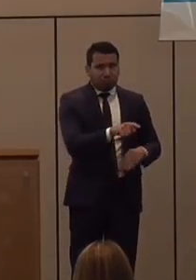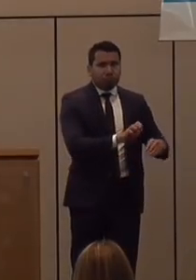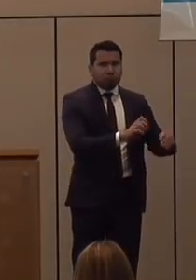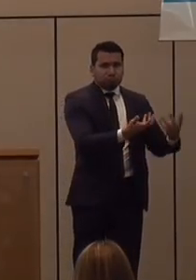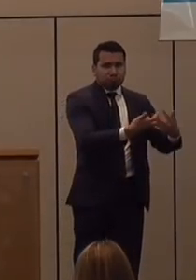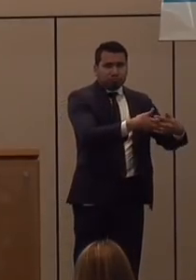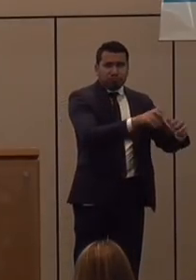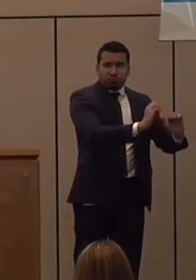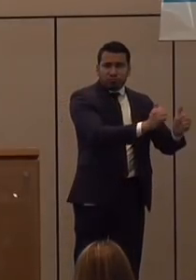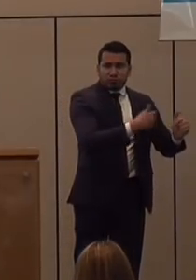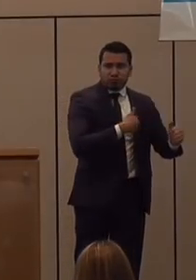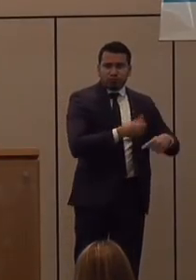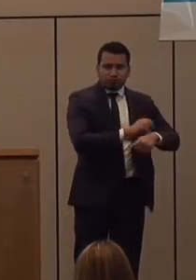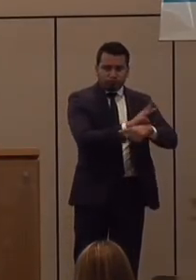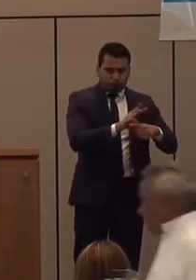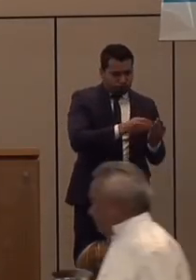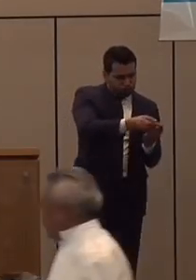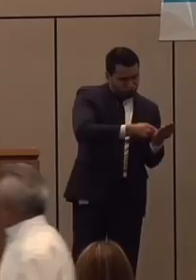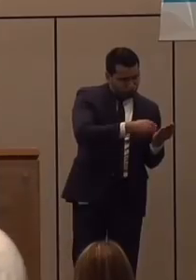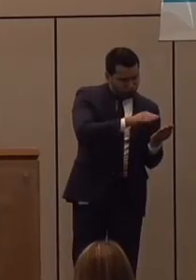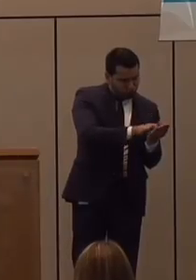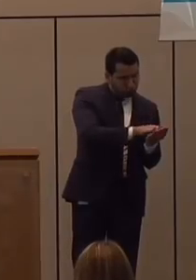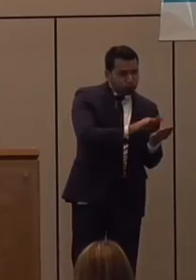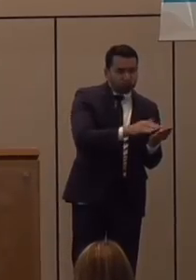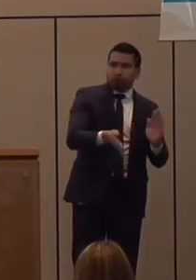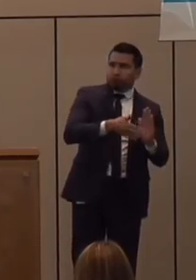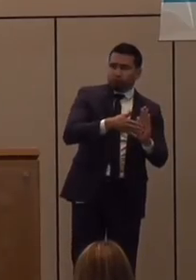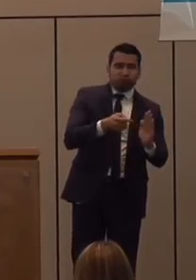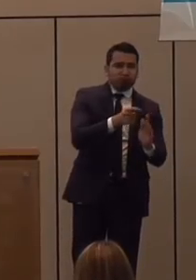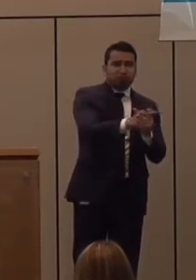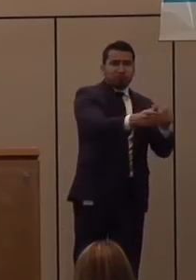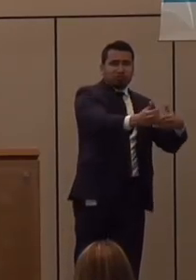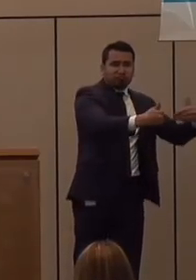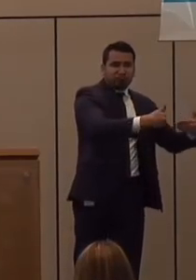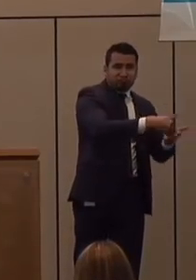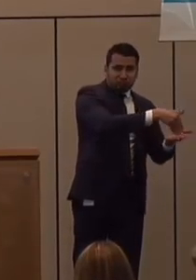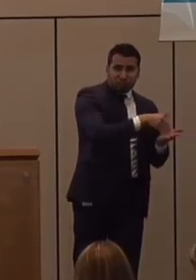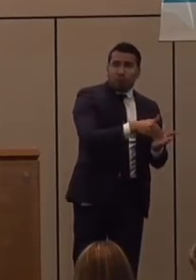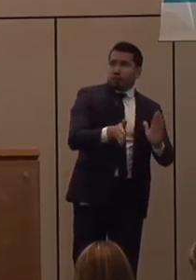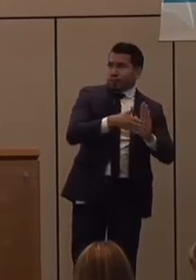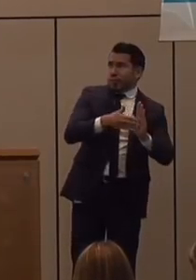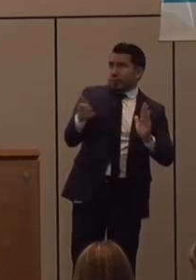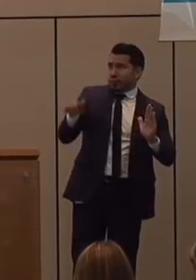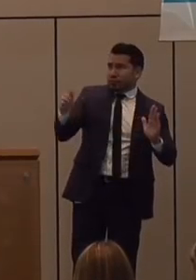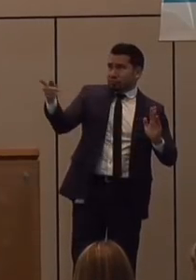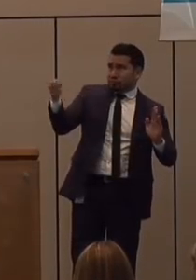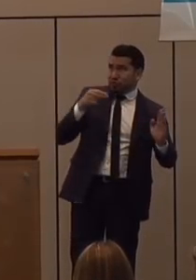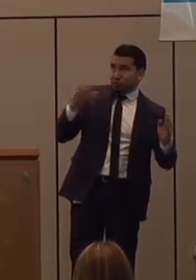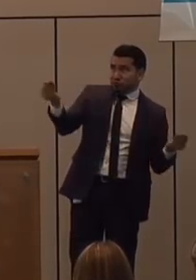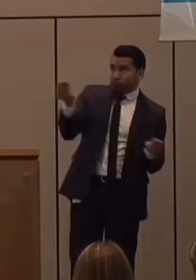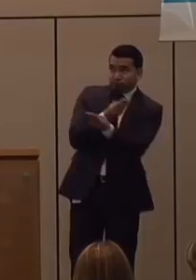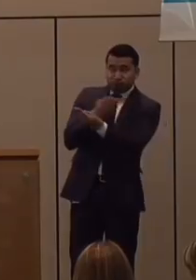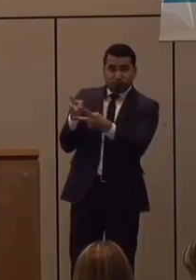financiarse a partir de las facturas de sus clientes y de esa manera poder obtener liquidez de manera